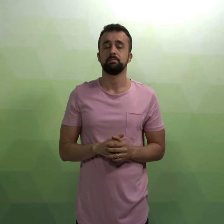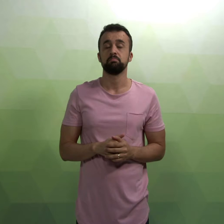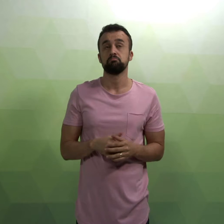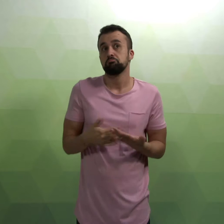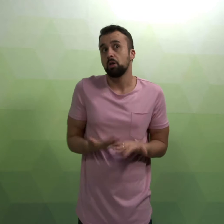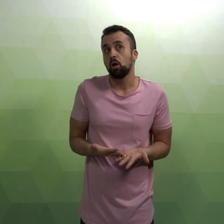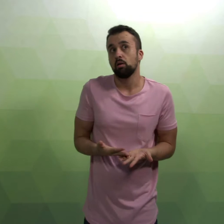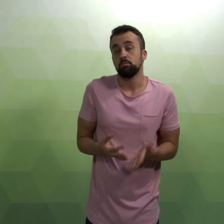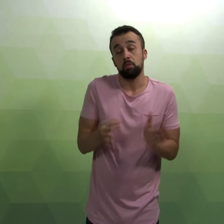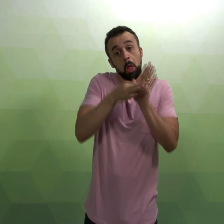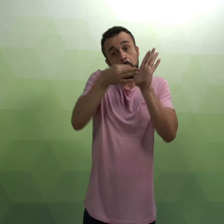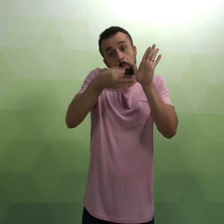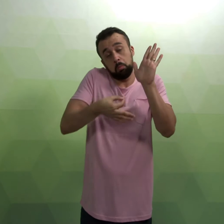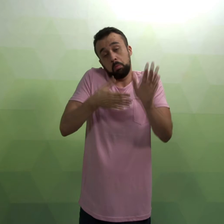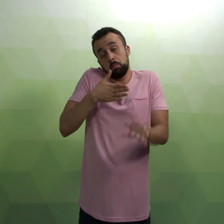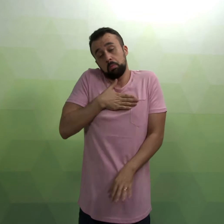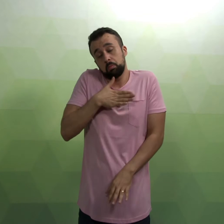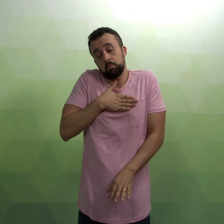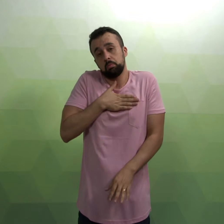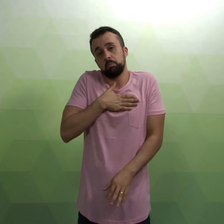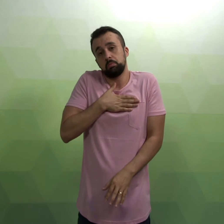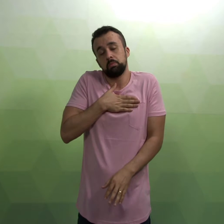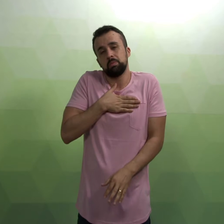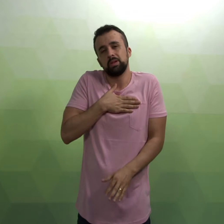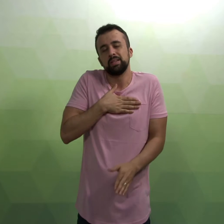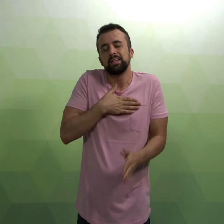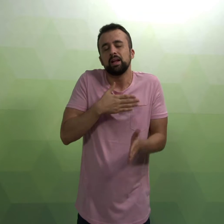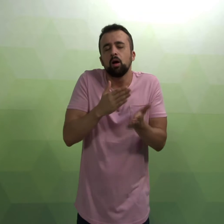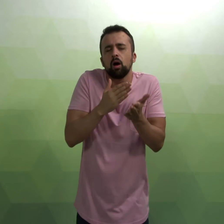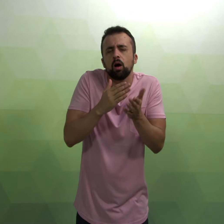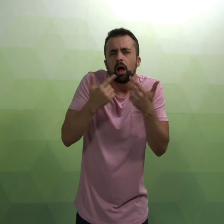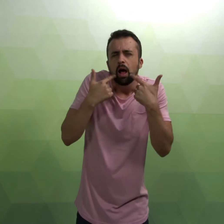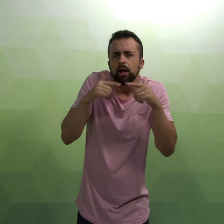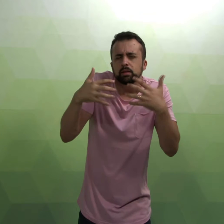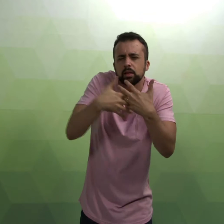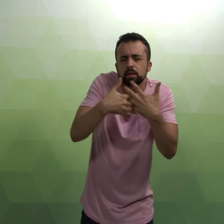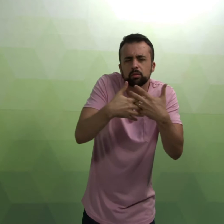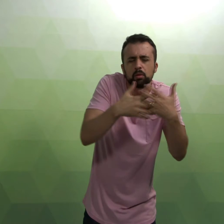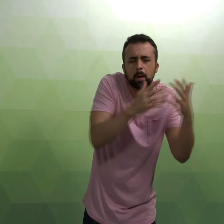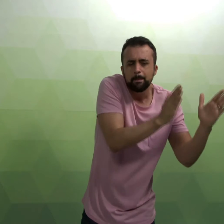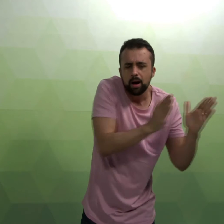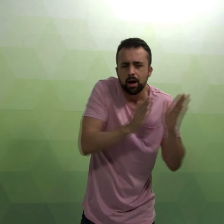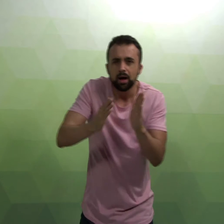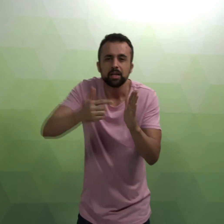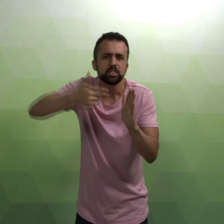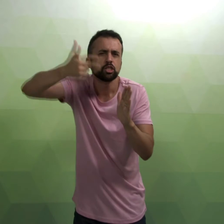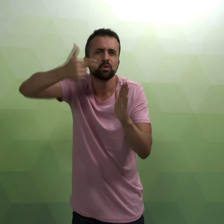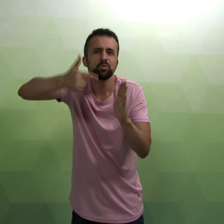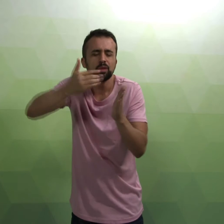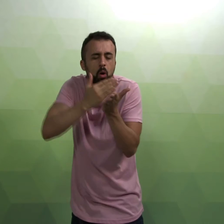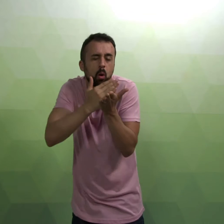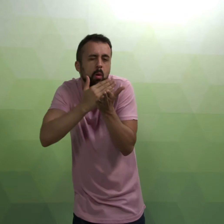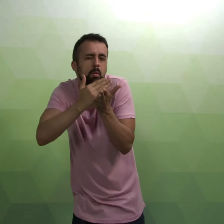Bom, a meu ver, está no início da fase 2, pois já apresenta